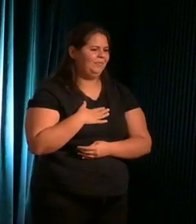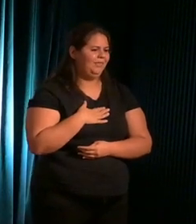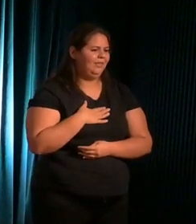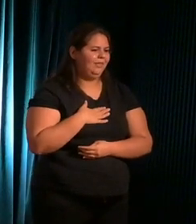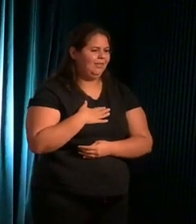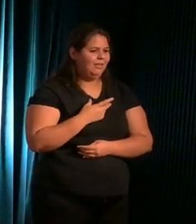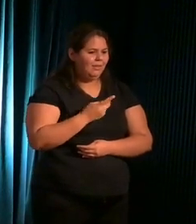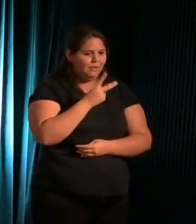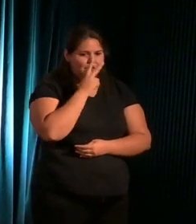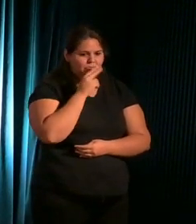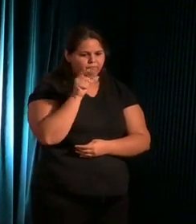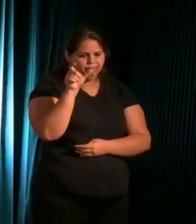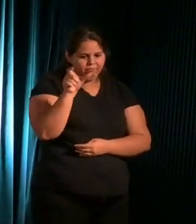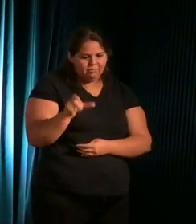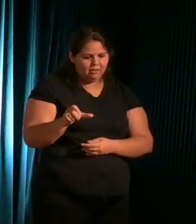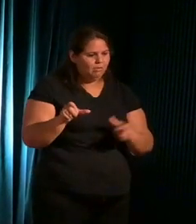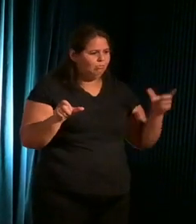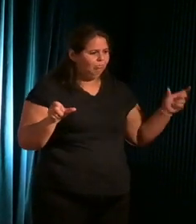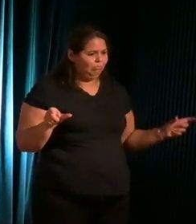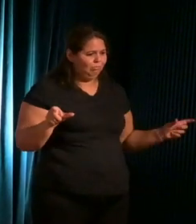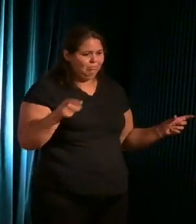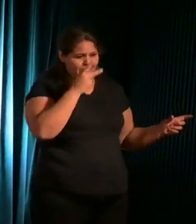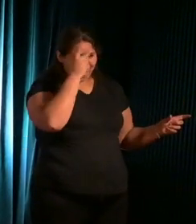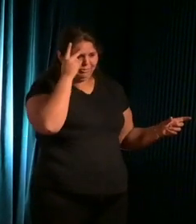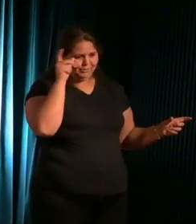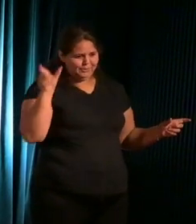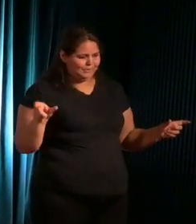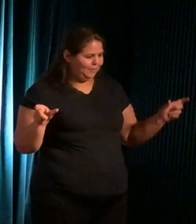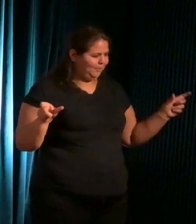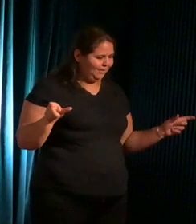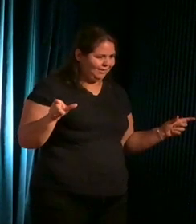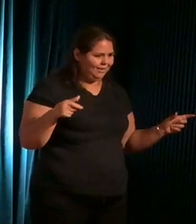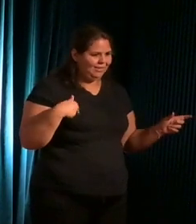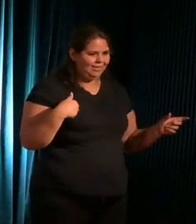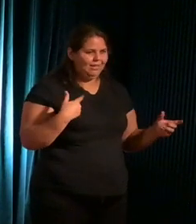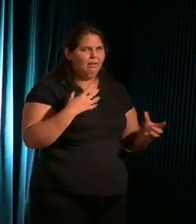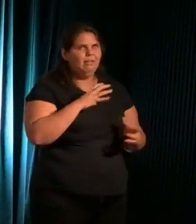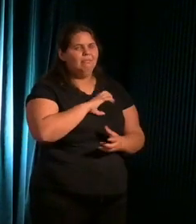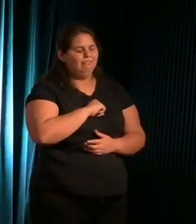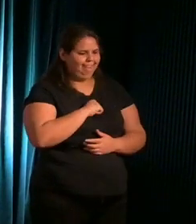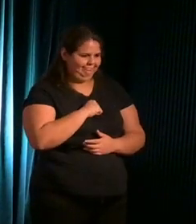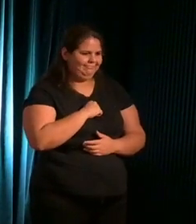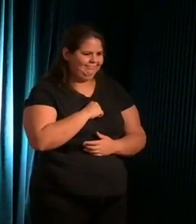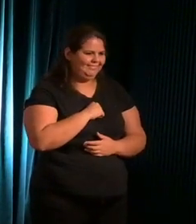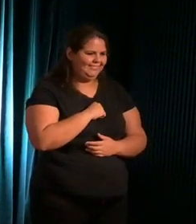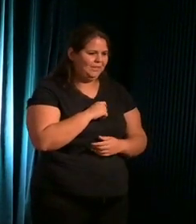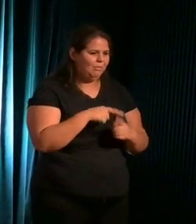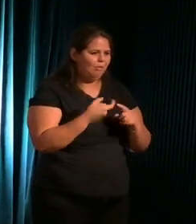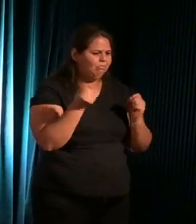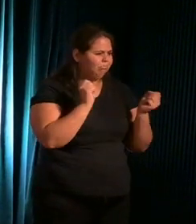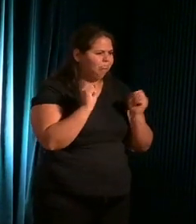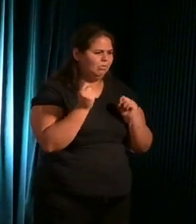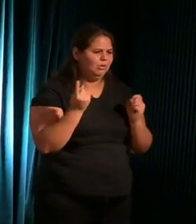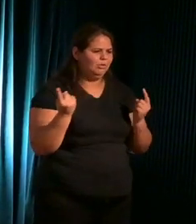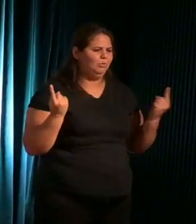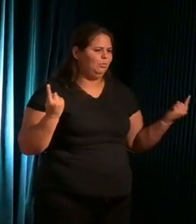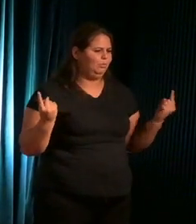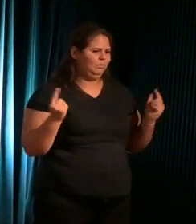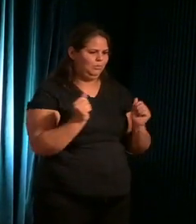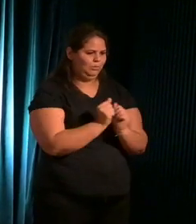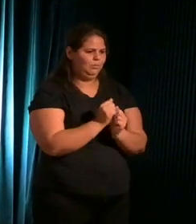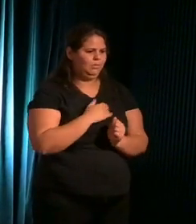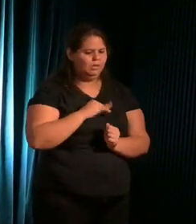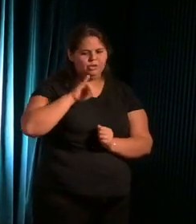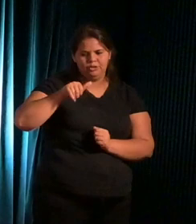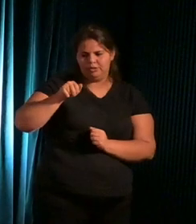Irradiado por duas pessoas que eu não vou dizer que amo de paixão, mas eu adoro essas pessoas que estão virando